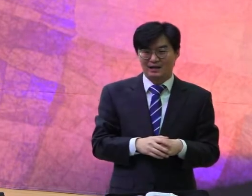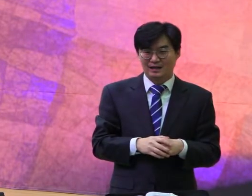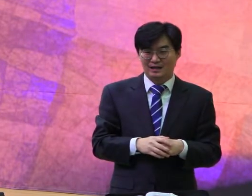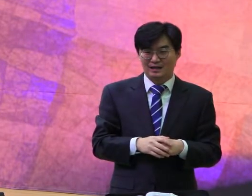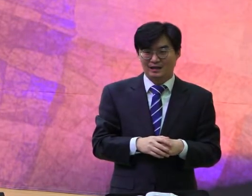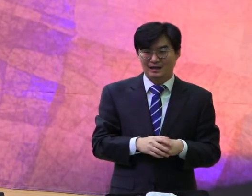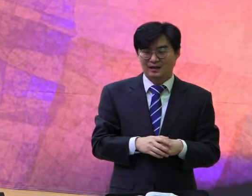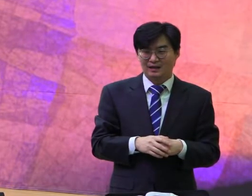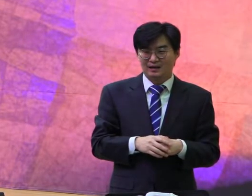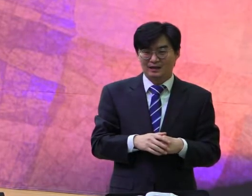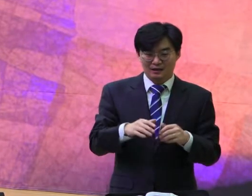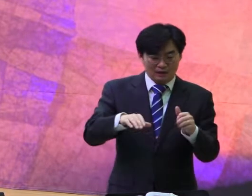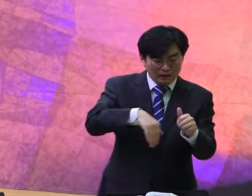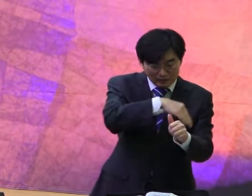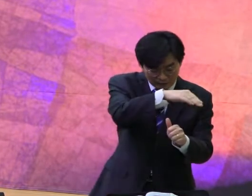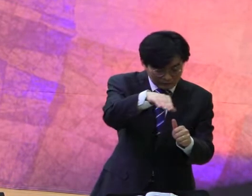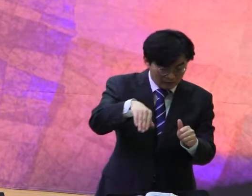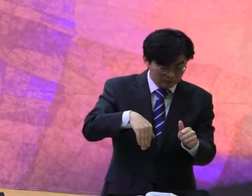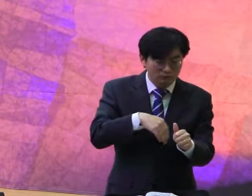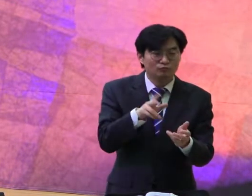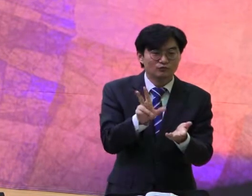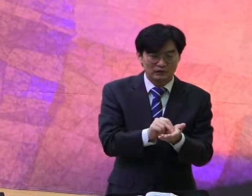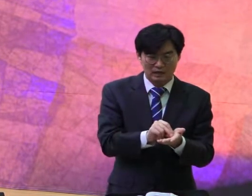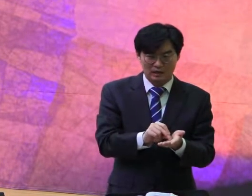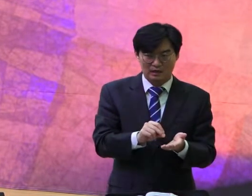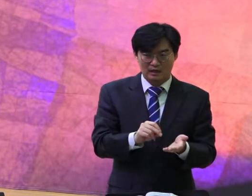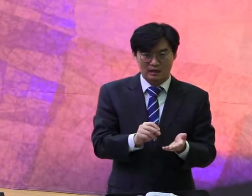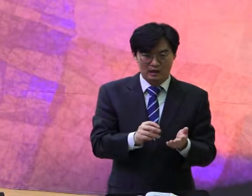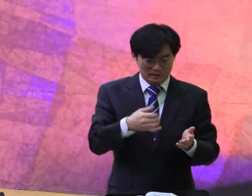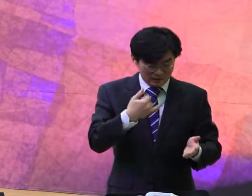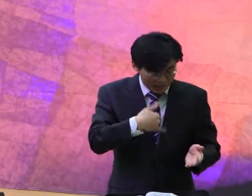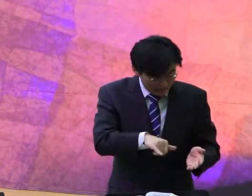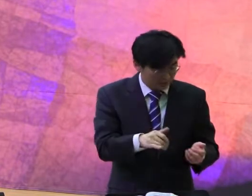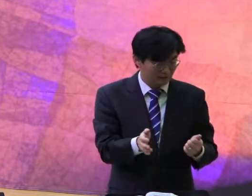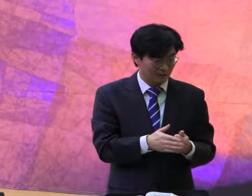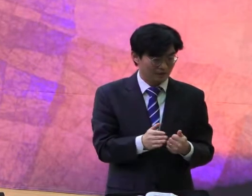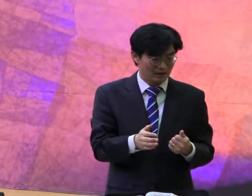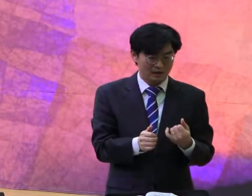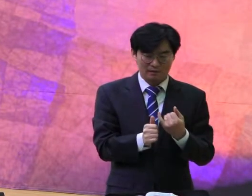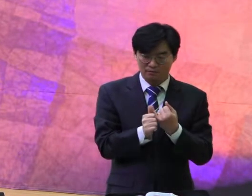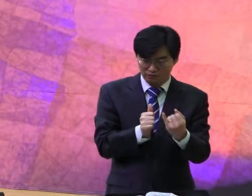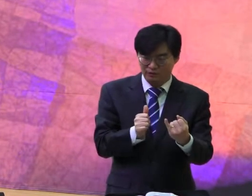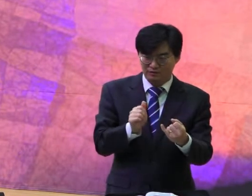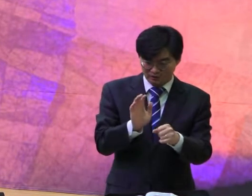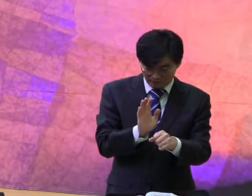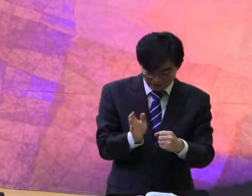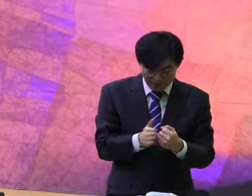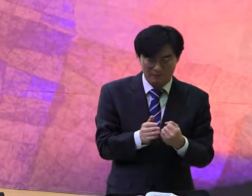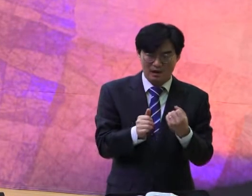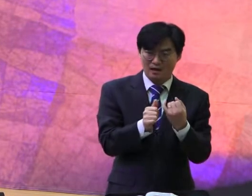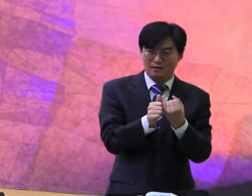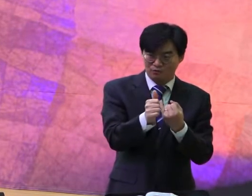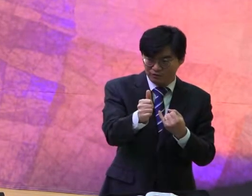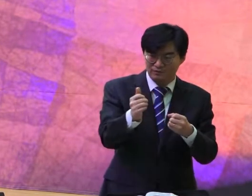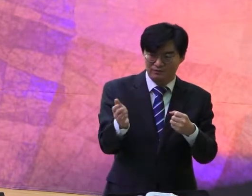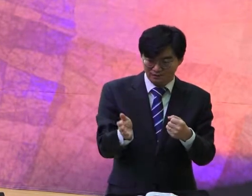나 때문이 아니라 옆에 배우자 때문, 내 자식들 때문이고, 내 직장 때문이고, 경제적인 어려움